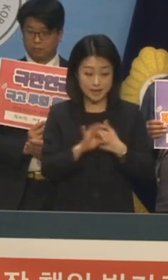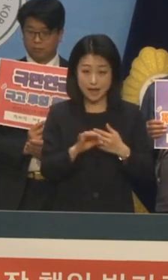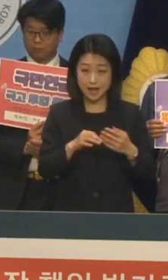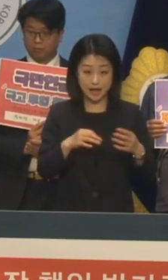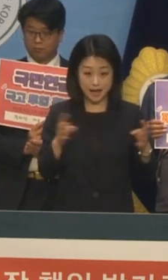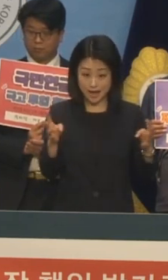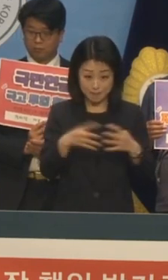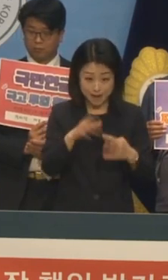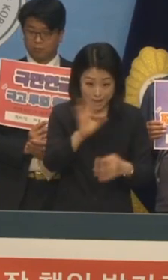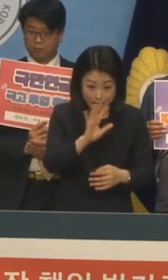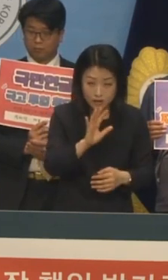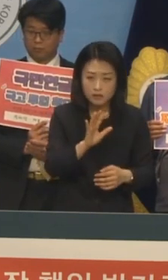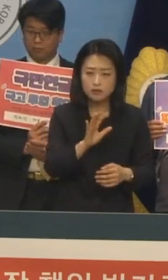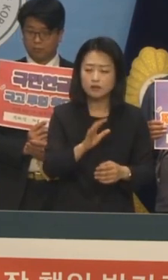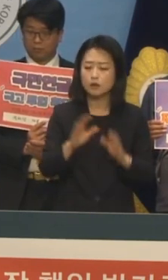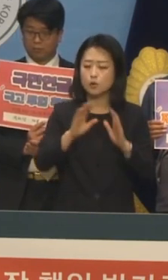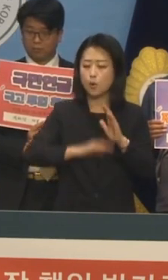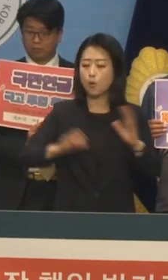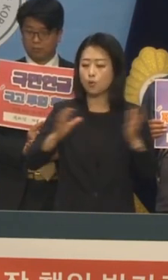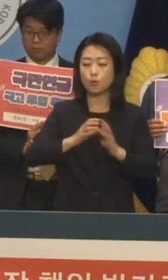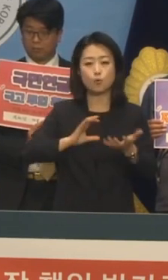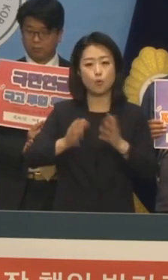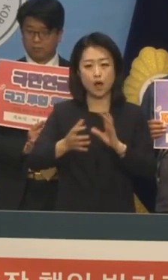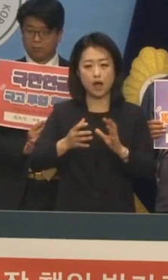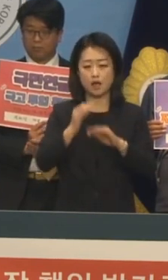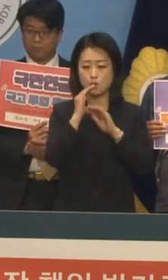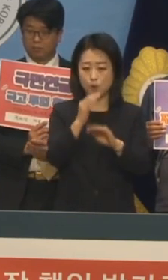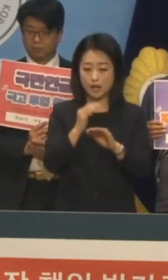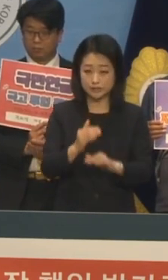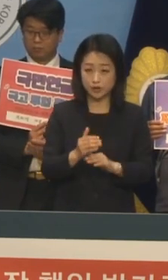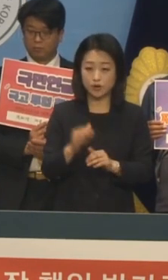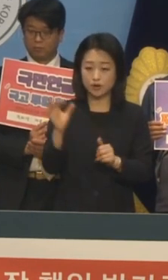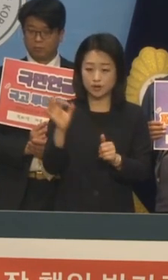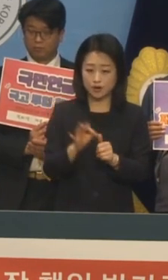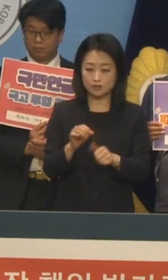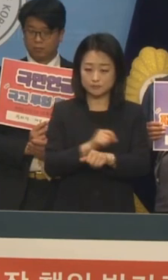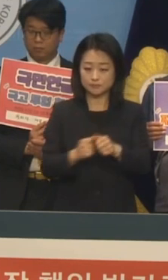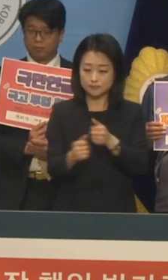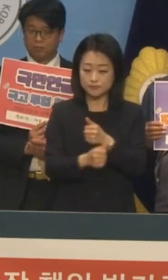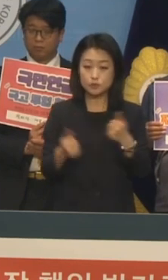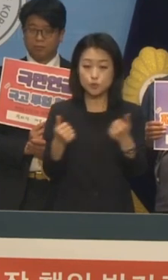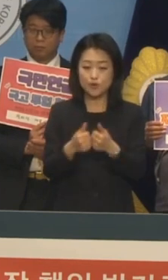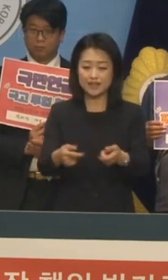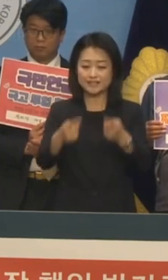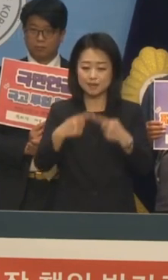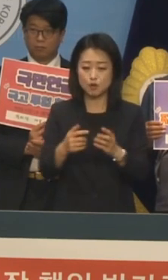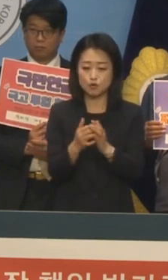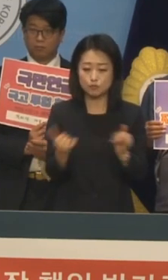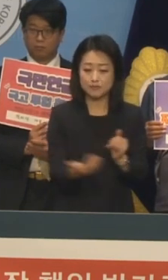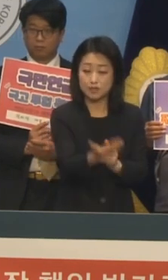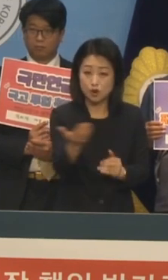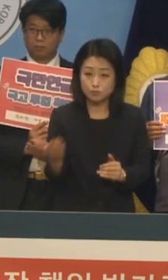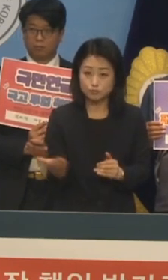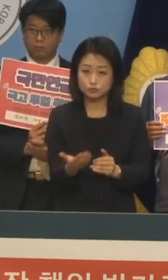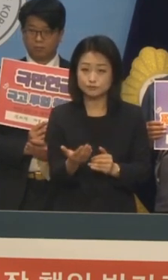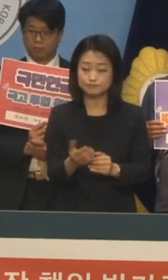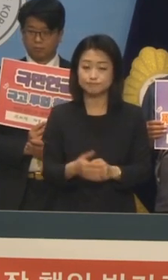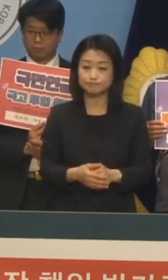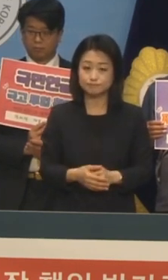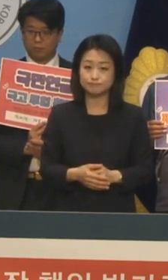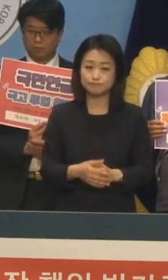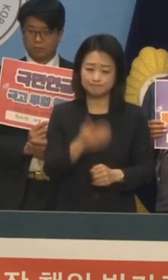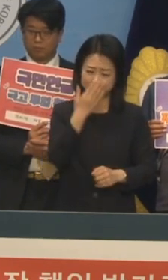마무리하는 것은 공론화 과정뿐 아니라 연금특위 회의 등에 참여한 시민에 대한